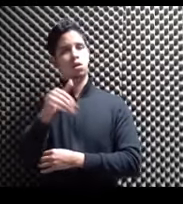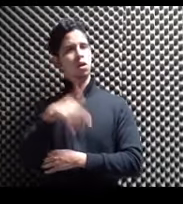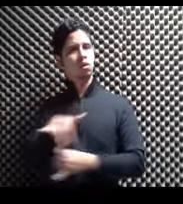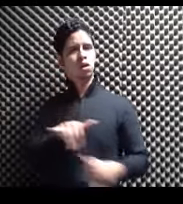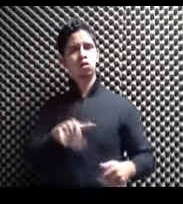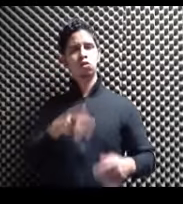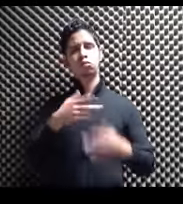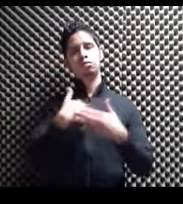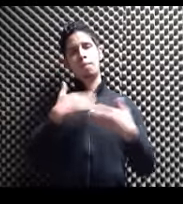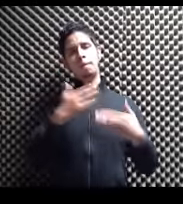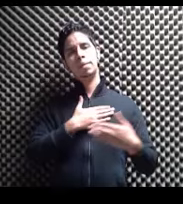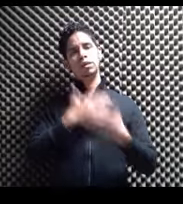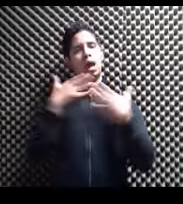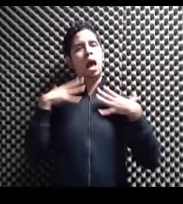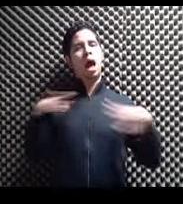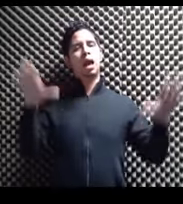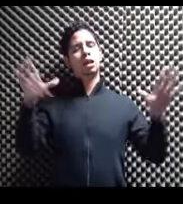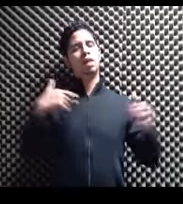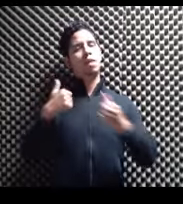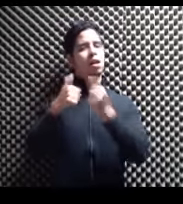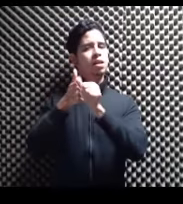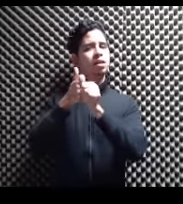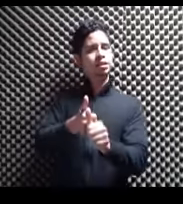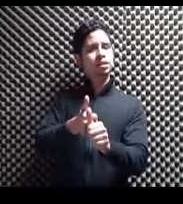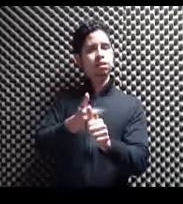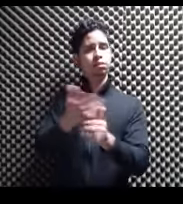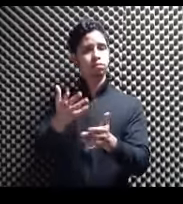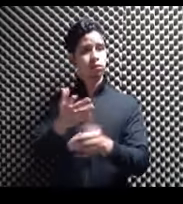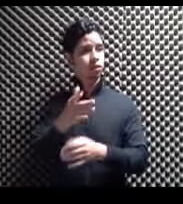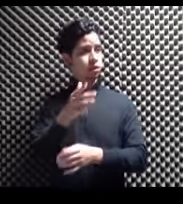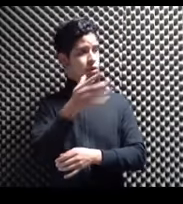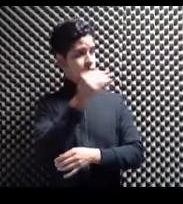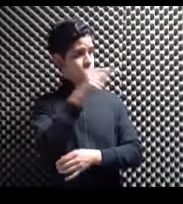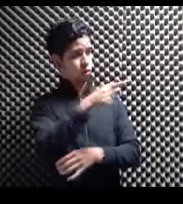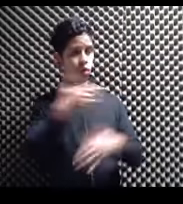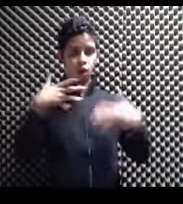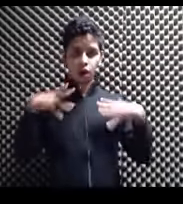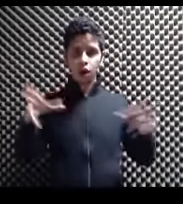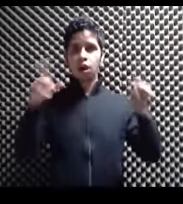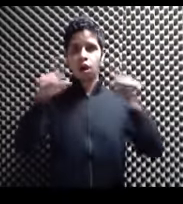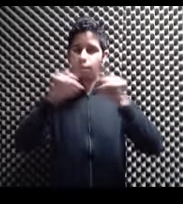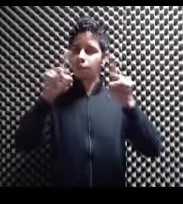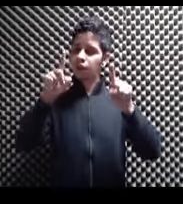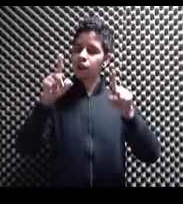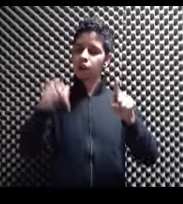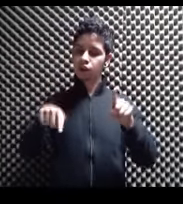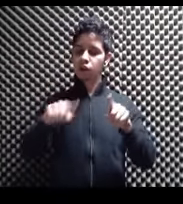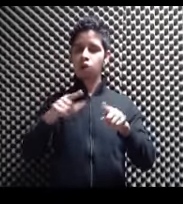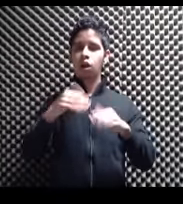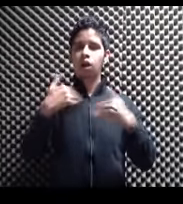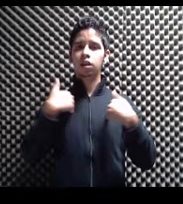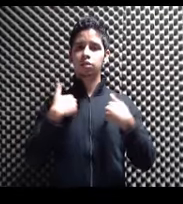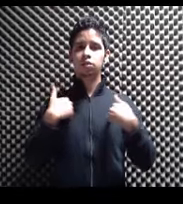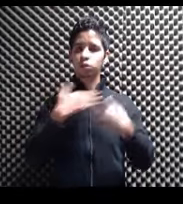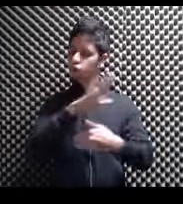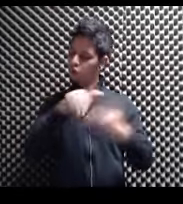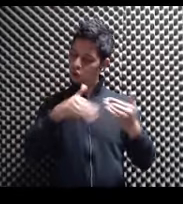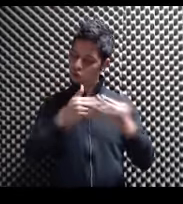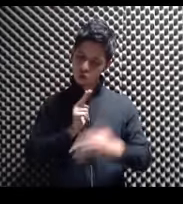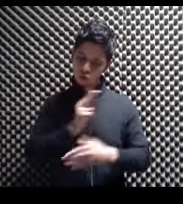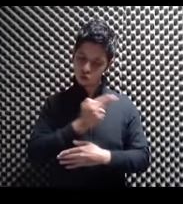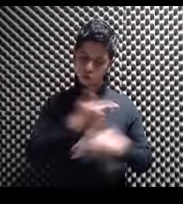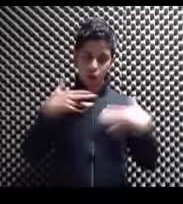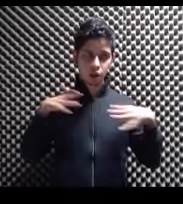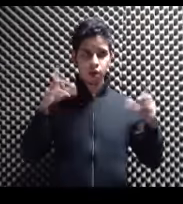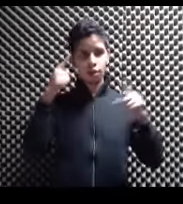Y me ayudan en la causa. Y tú eres un ángel para los animales. Bueno, yo creo que todos somos ángeles para ayudar. Lo que pasa es que no todo el mundo lo ha